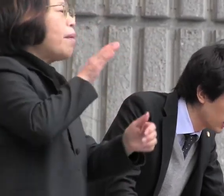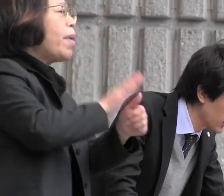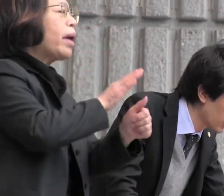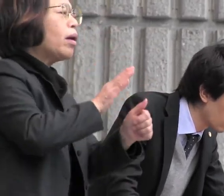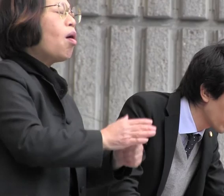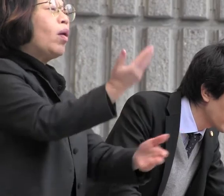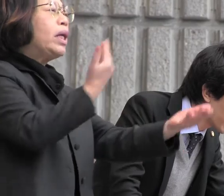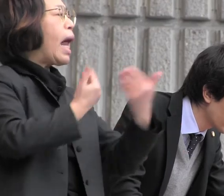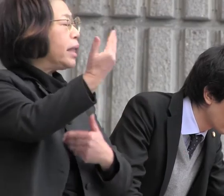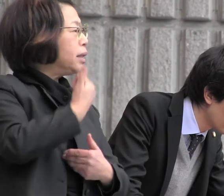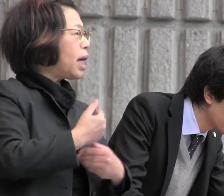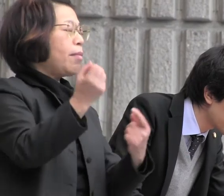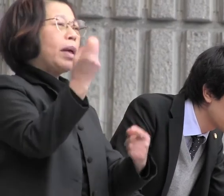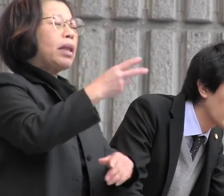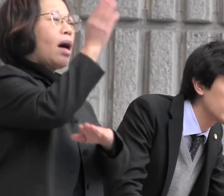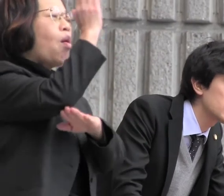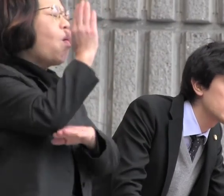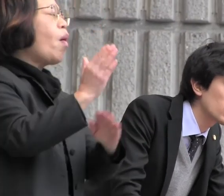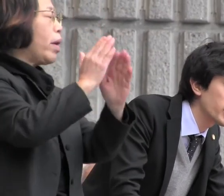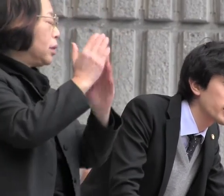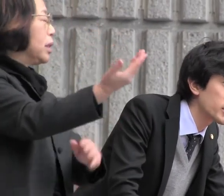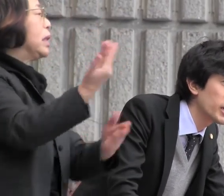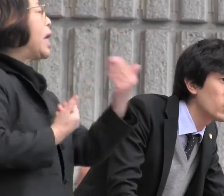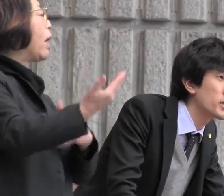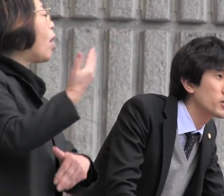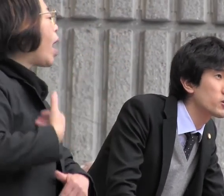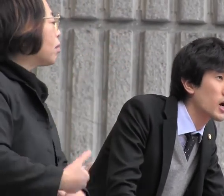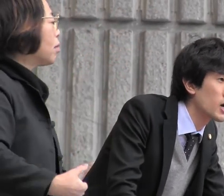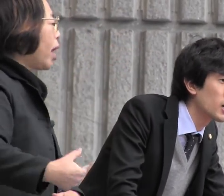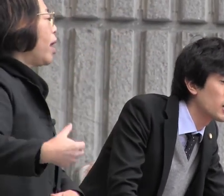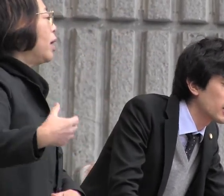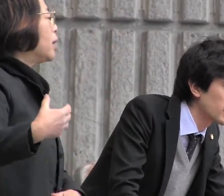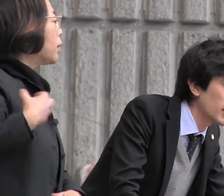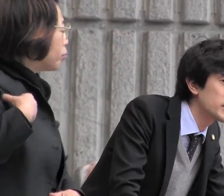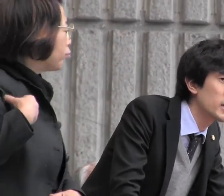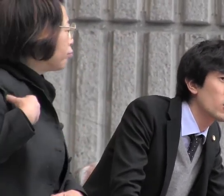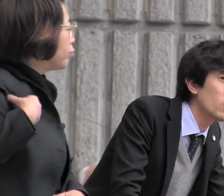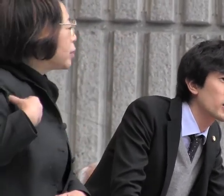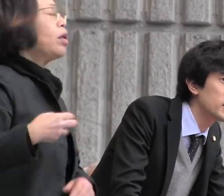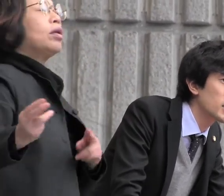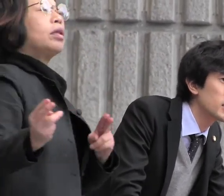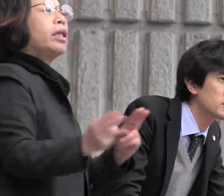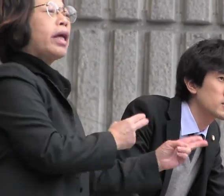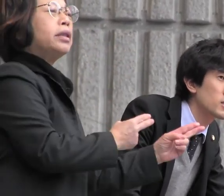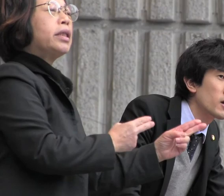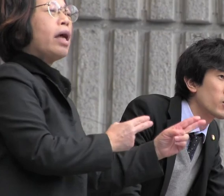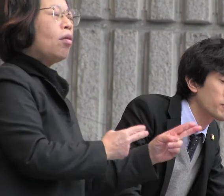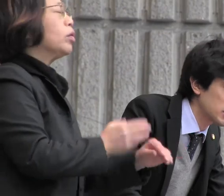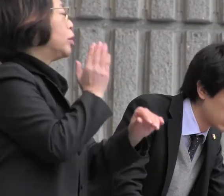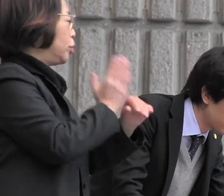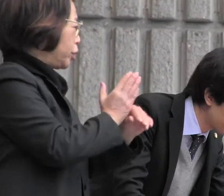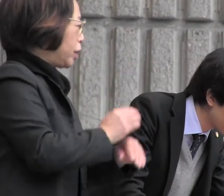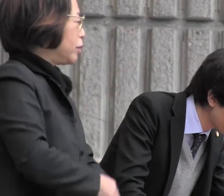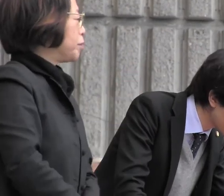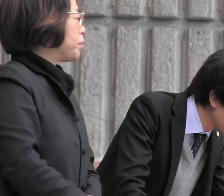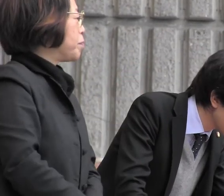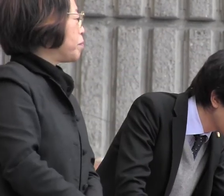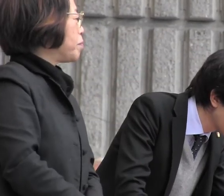や、講演依頼を引き受け、迅速に対応できるような、体制を現在作っております